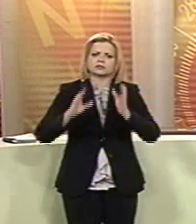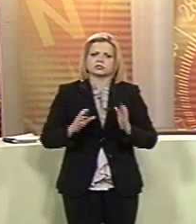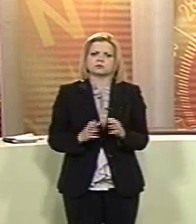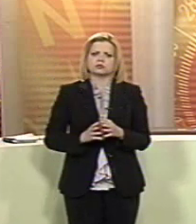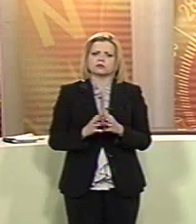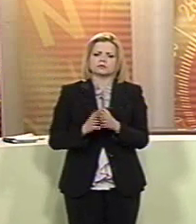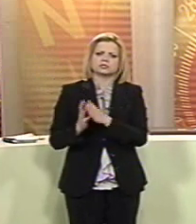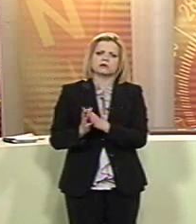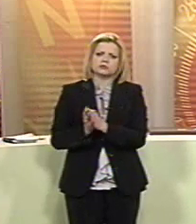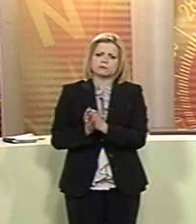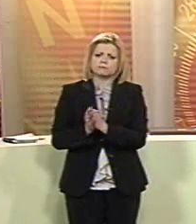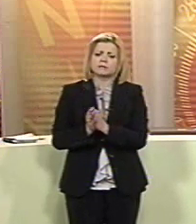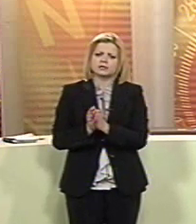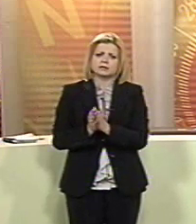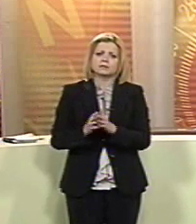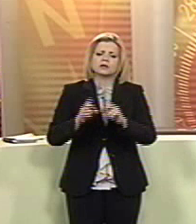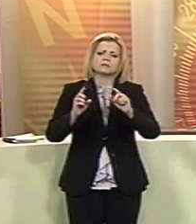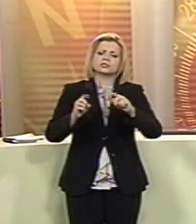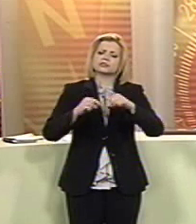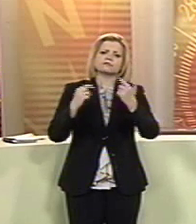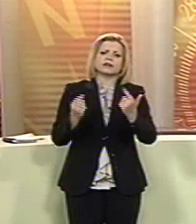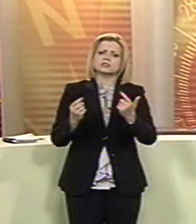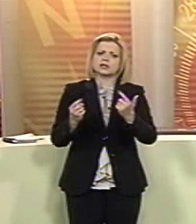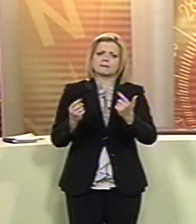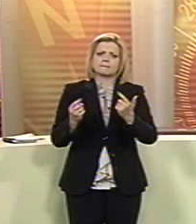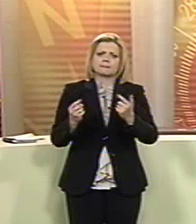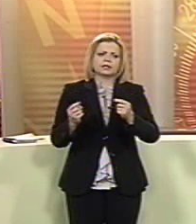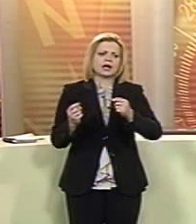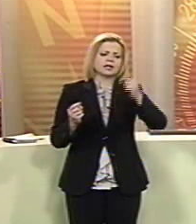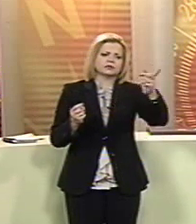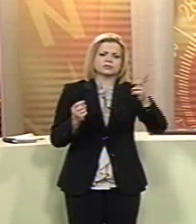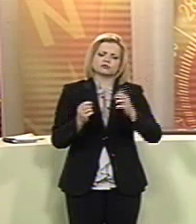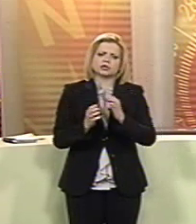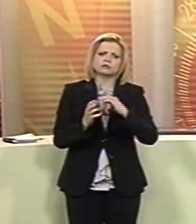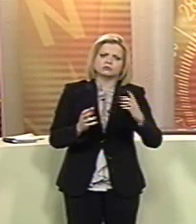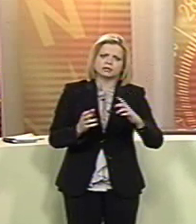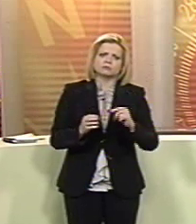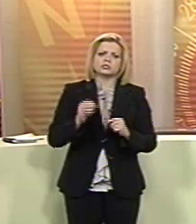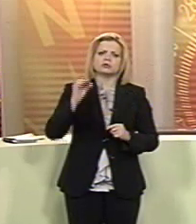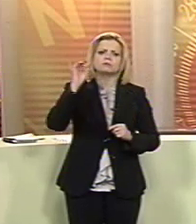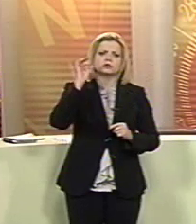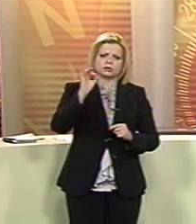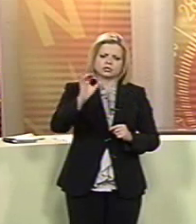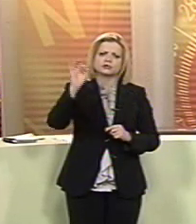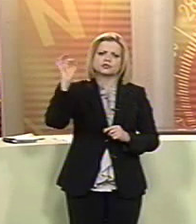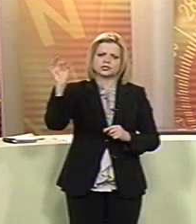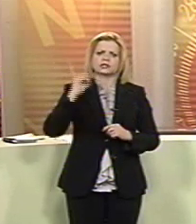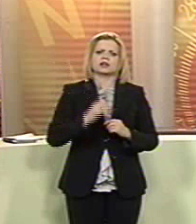essas pessoas não apresentam ânimo de permanecer. Mas a gente não vai dizer que, ah, então esse sujeito não tem domicílio. Por segurança jurídica, ele deve